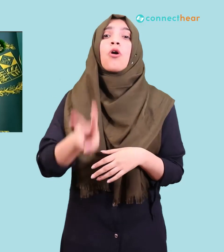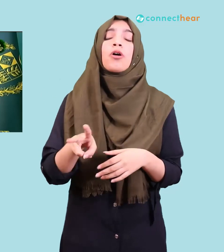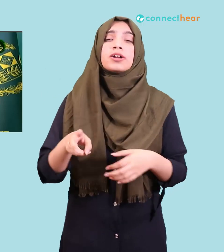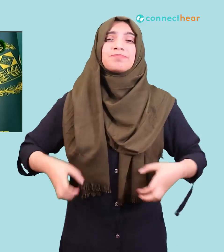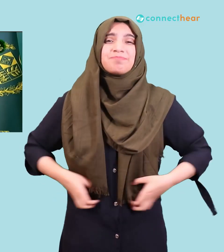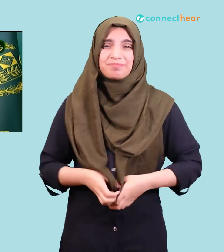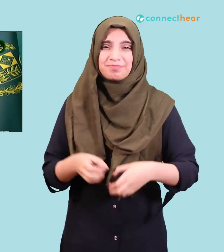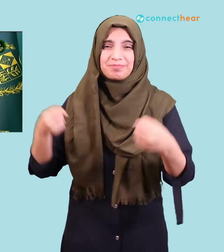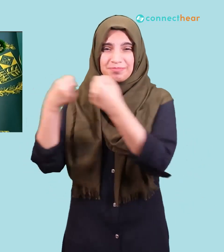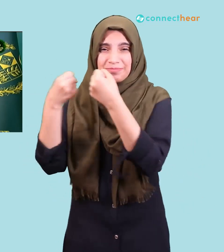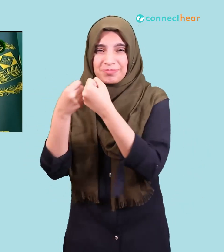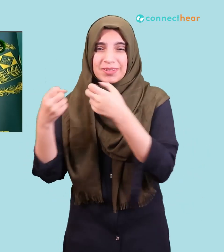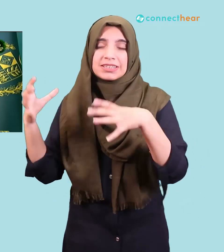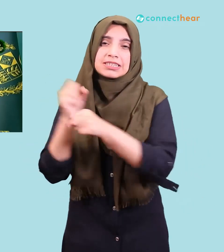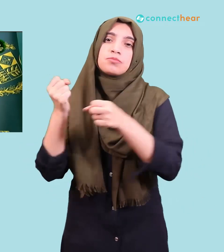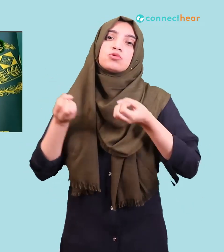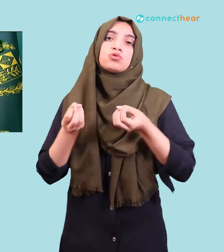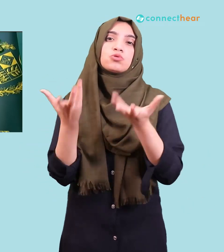لیں